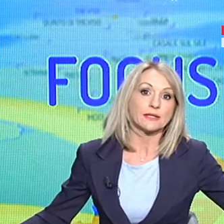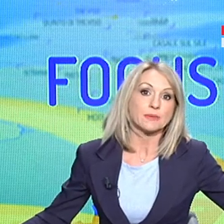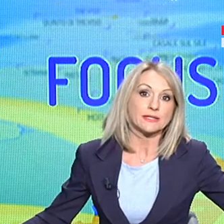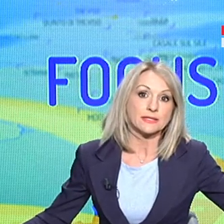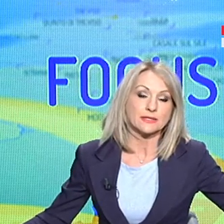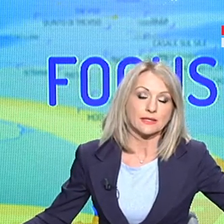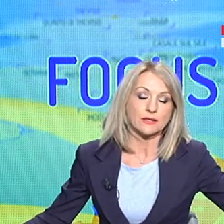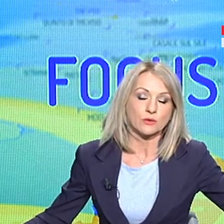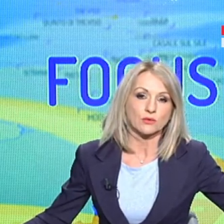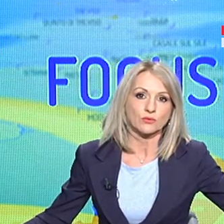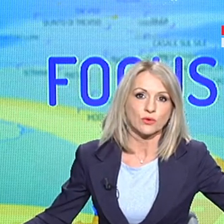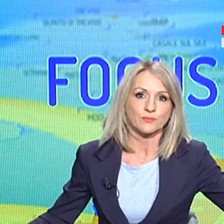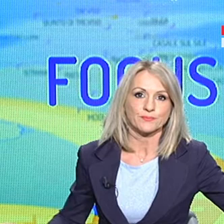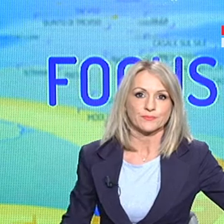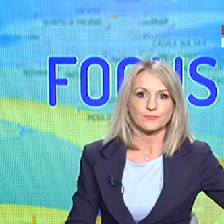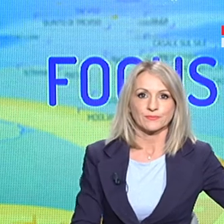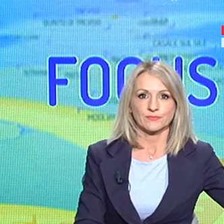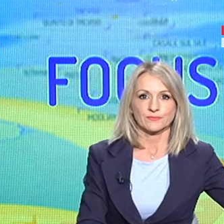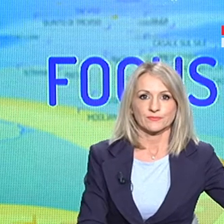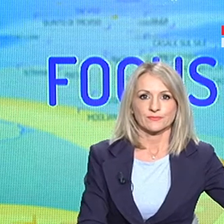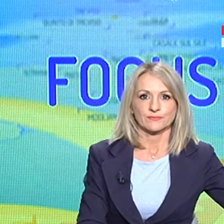la ripresa sarà ancora lungo.